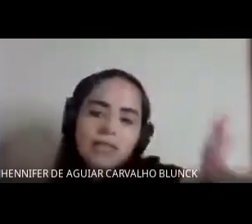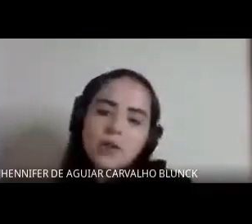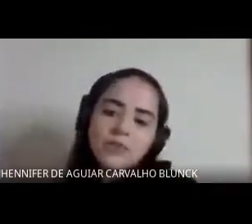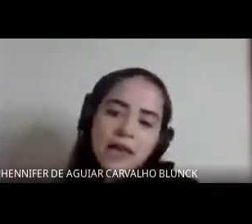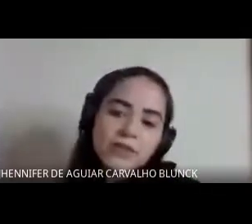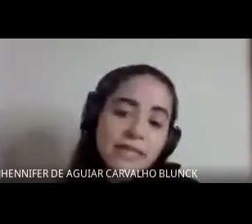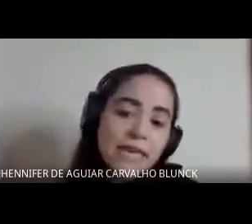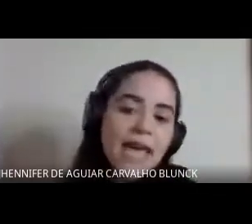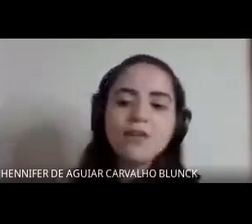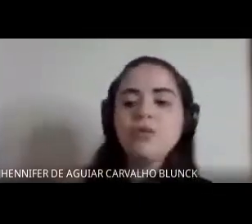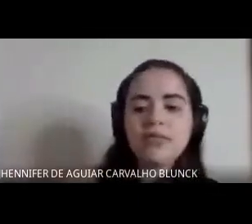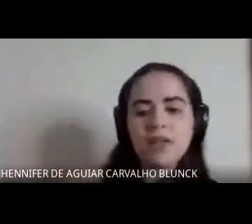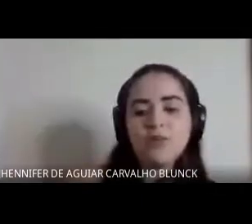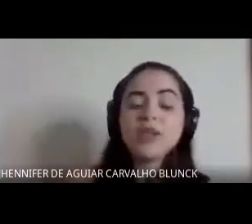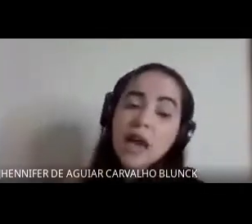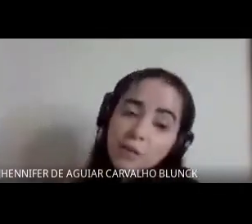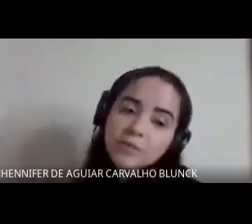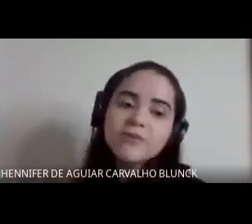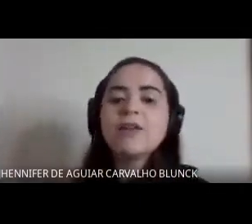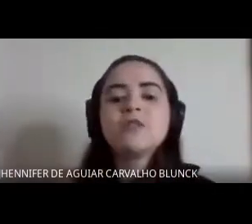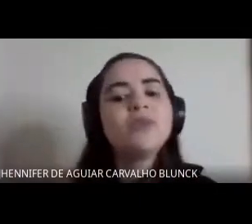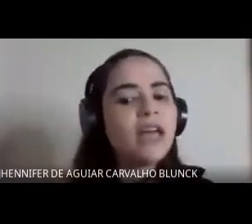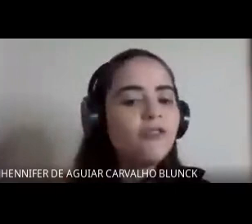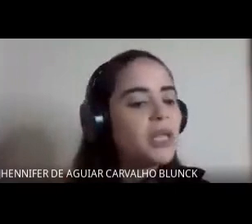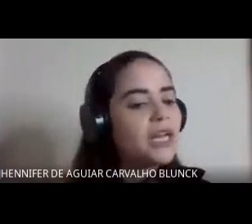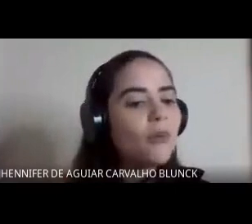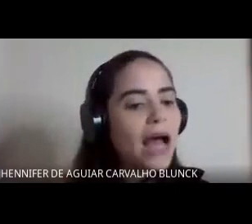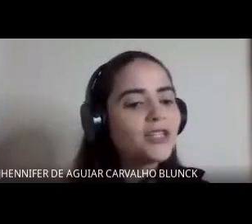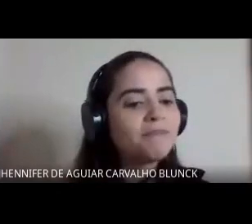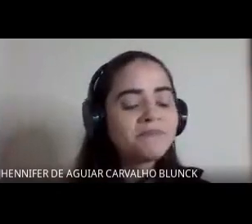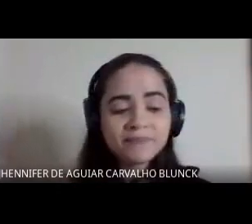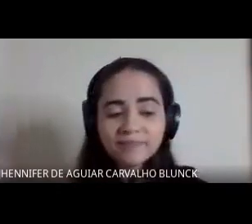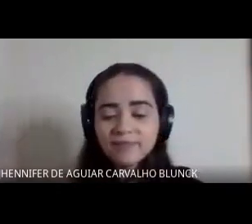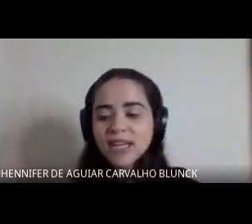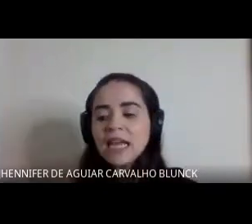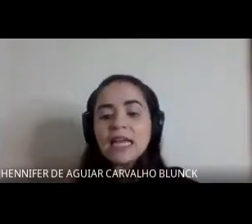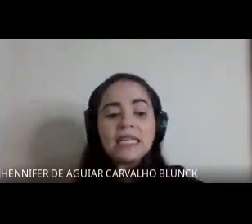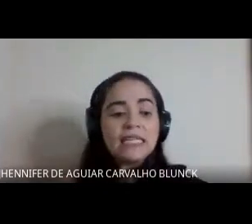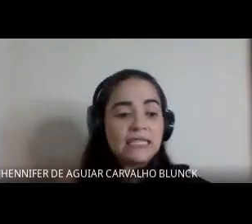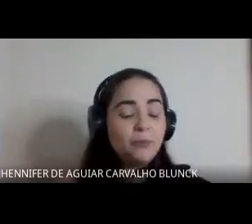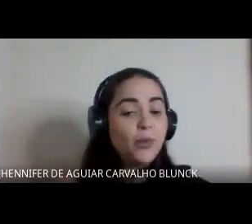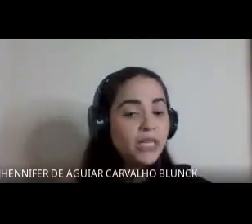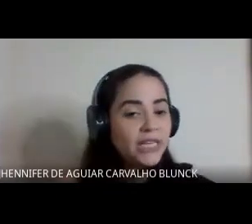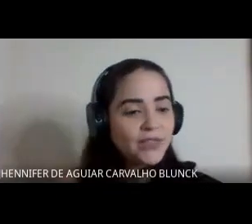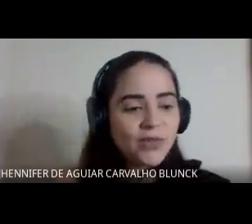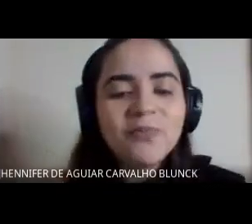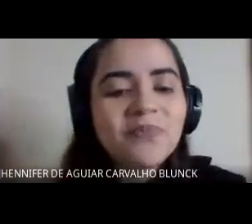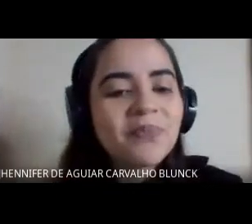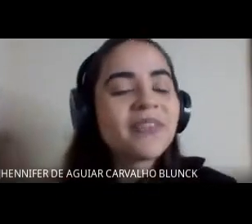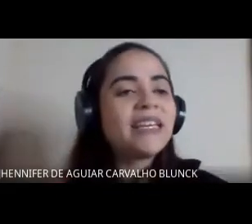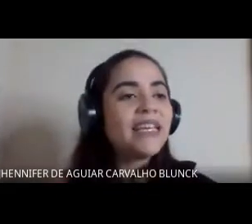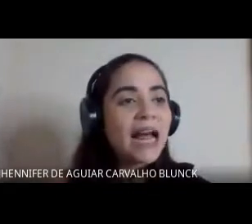estão representadas no hemisfério esquerdo do cérebro, que é o hemisfério responsável pela linguagem. Por